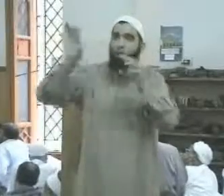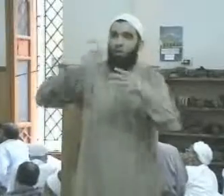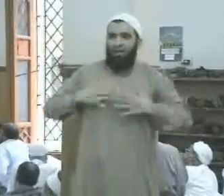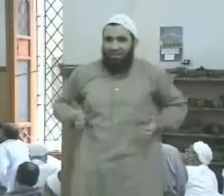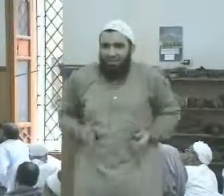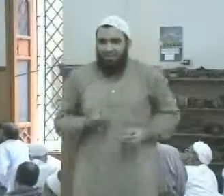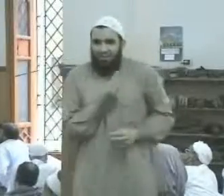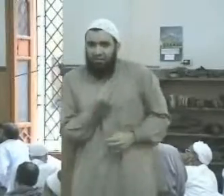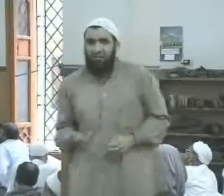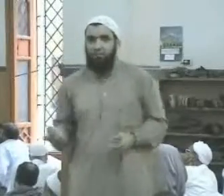معطي الدرس